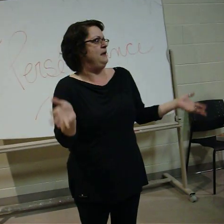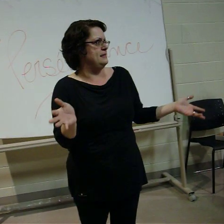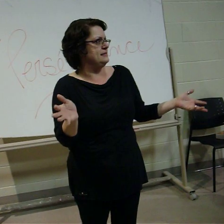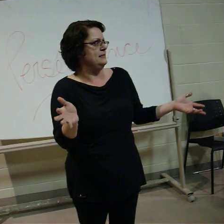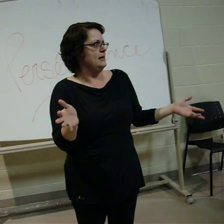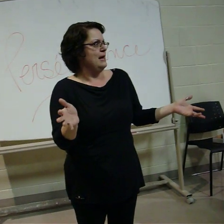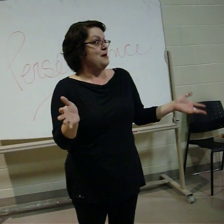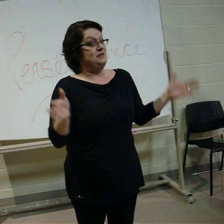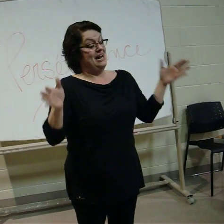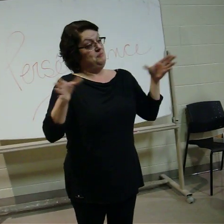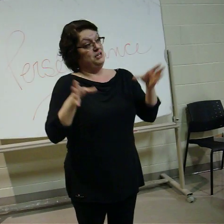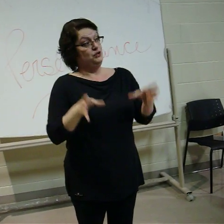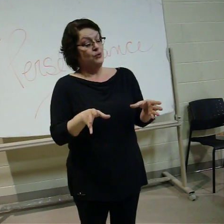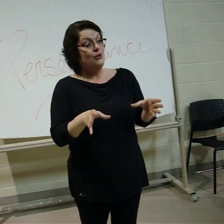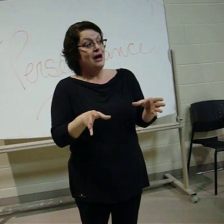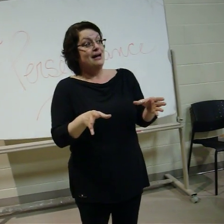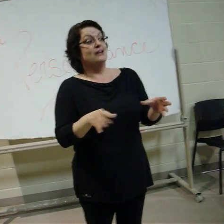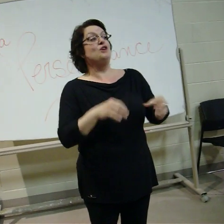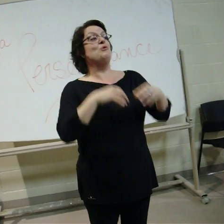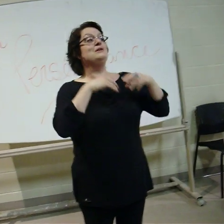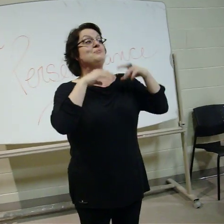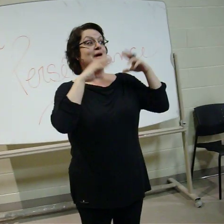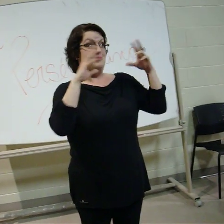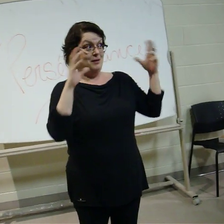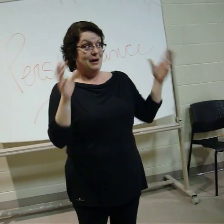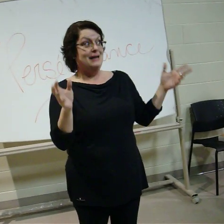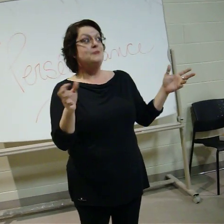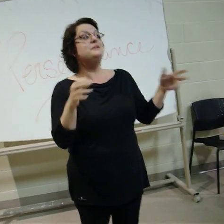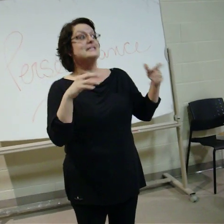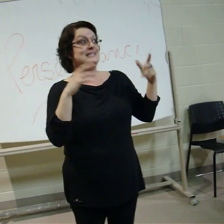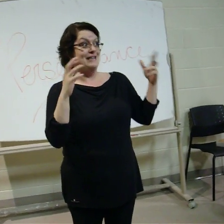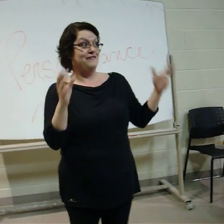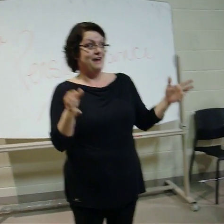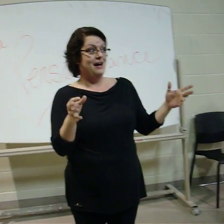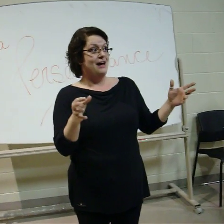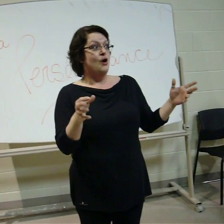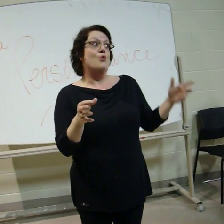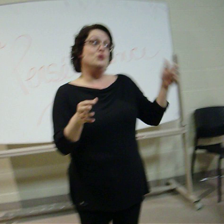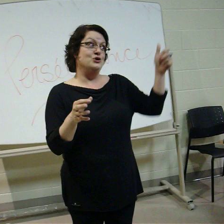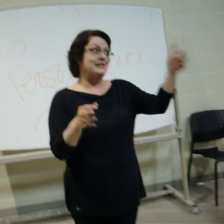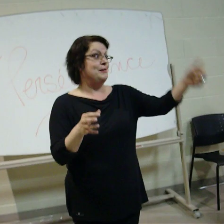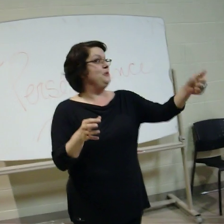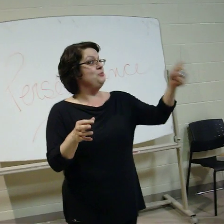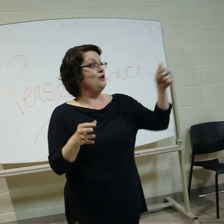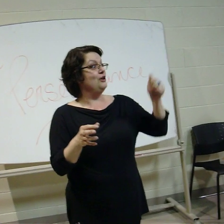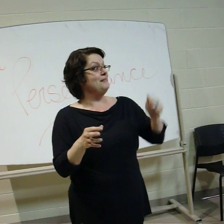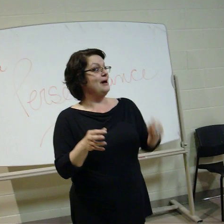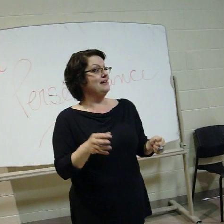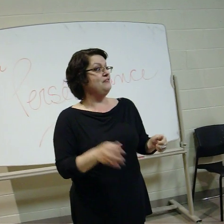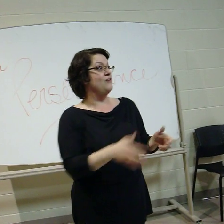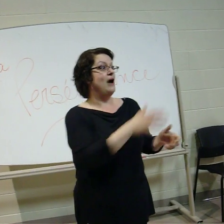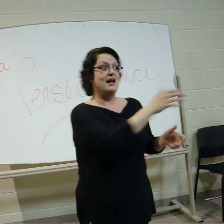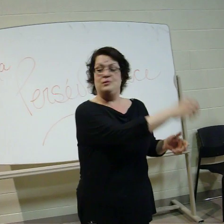fait. Puis dans le milieu, quand le monde est bien, bien mêlé, puis qu'est-ce qu'elle fait, au lieu de t'appeler puis te le demander, ils font « Elle doit être